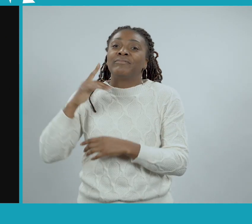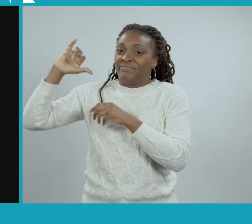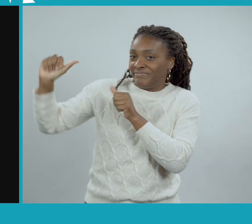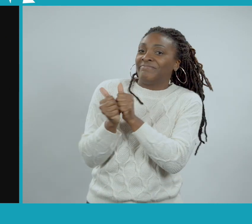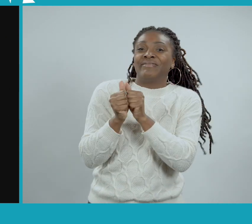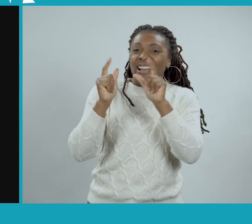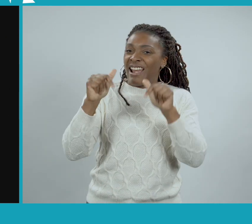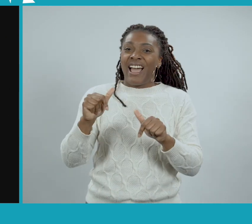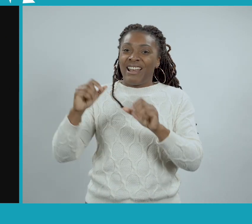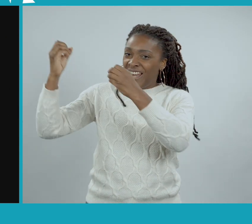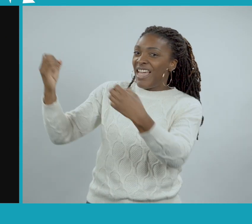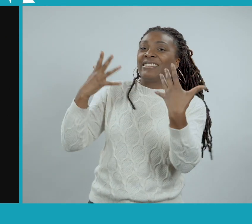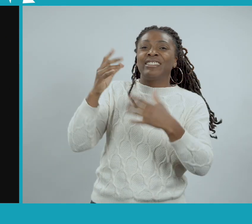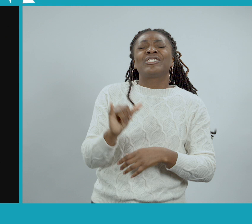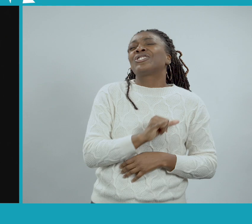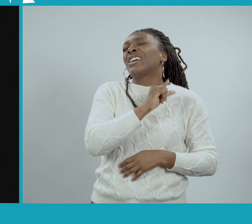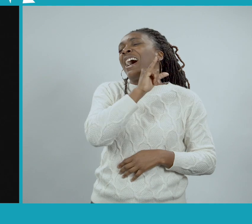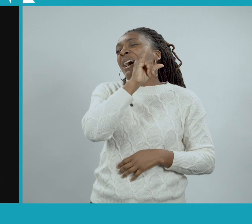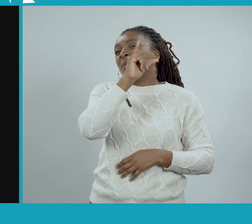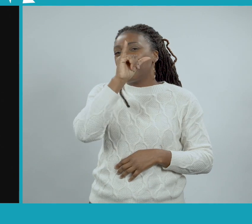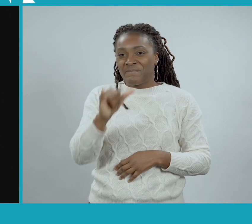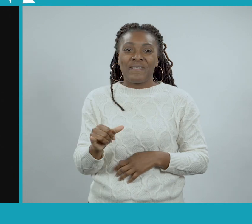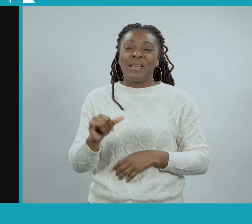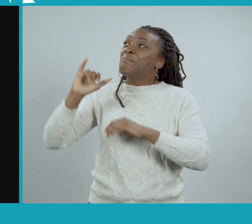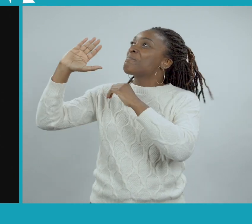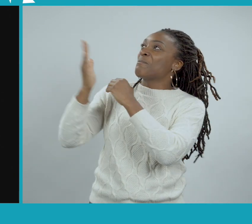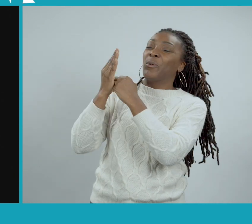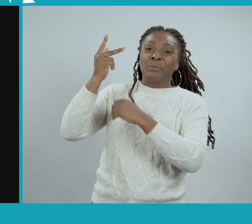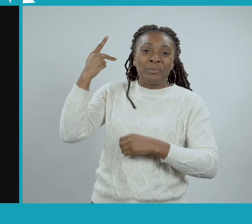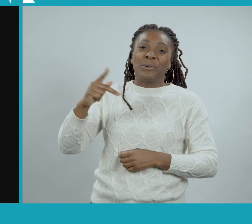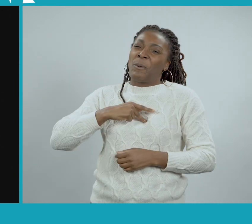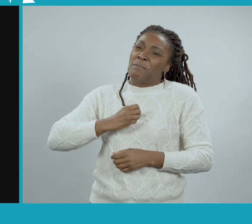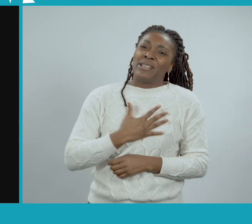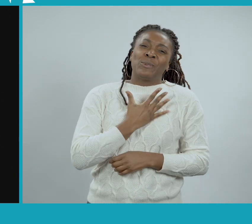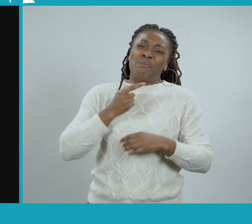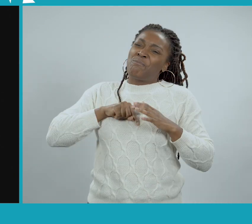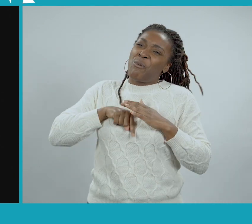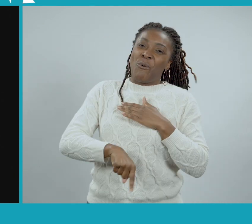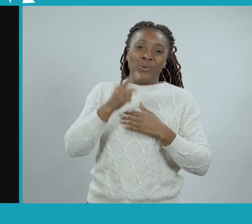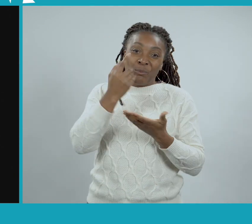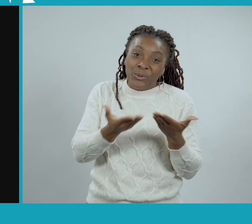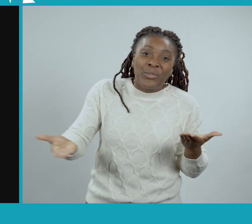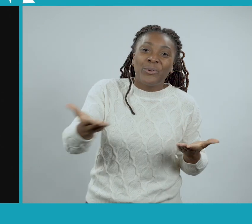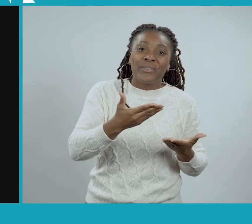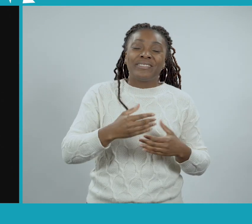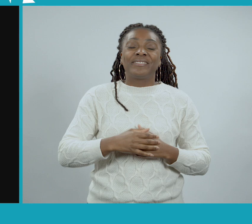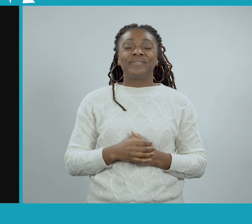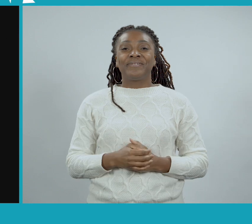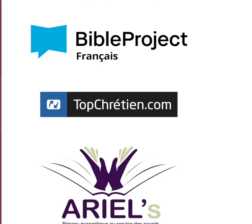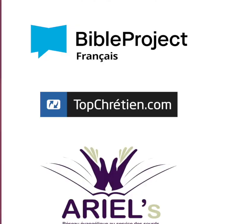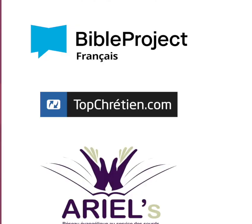réagir et qu'il saura manifester sa profonde compassion à notre égard.